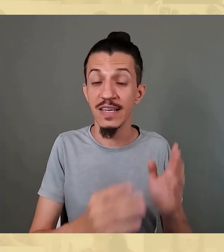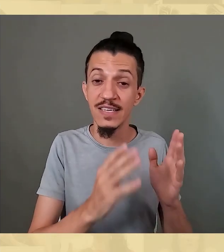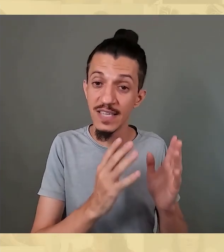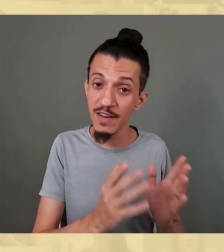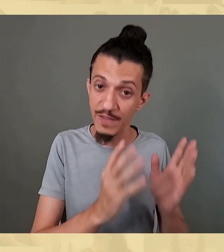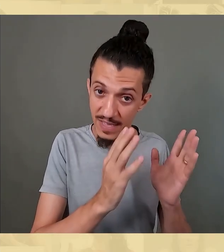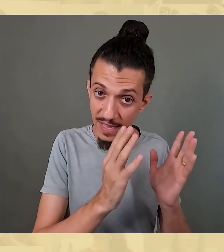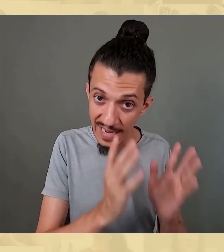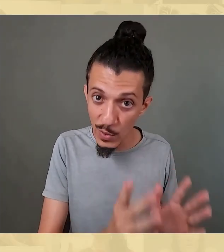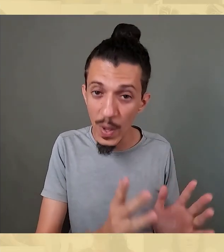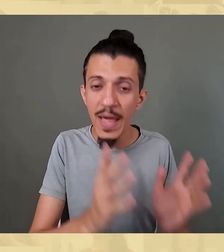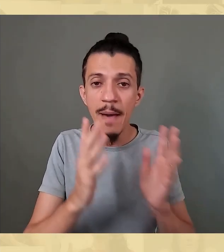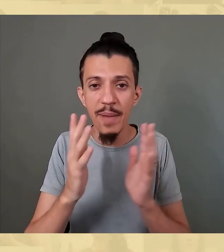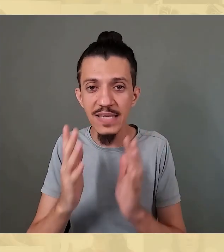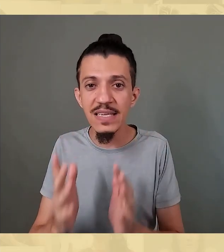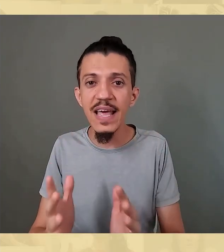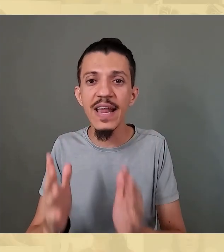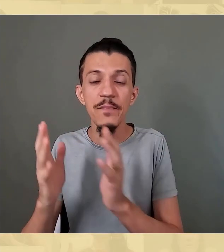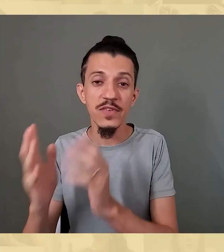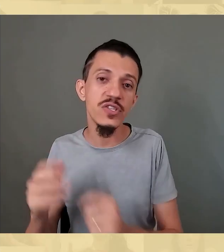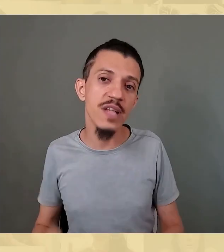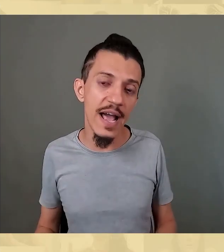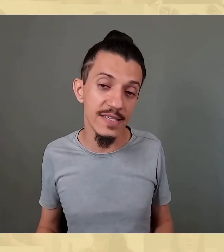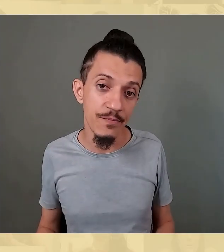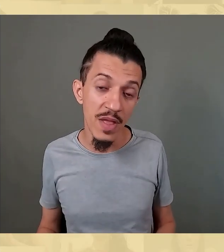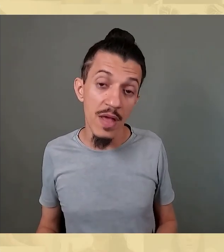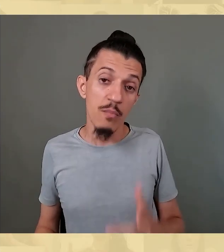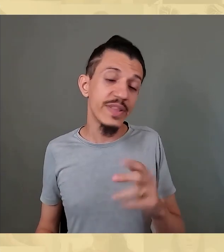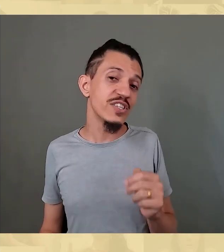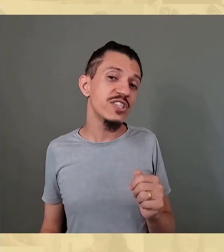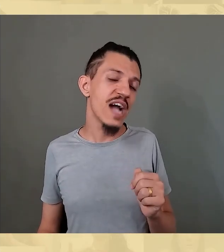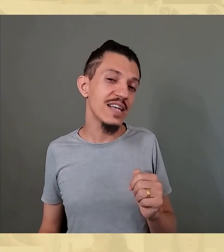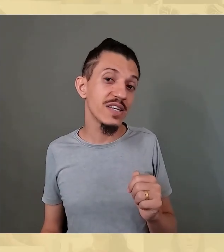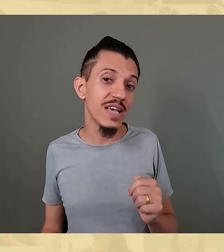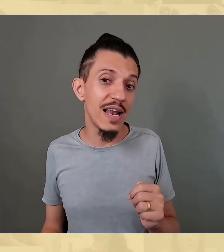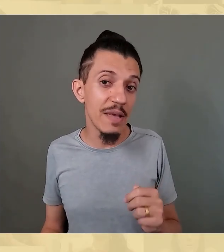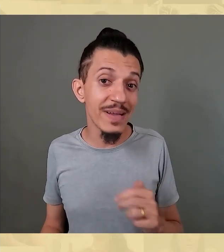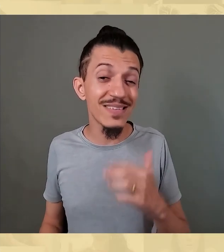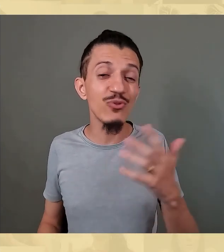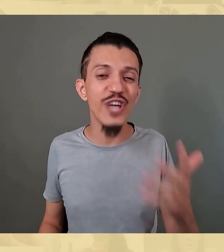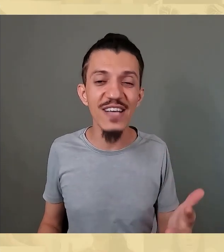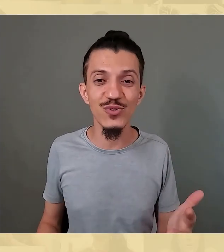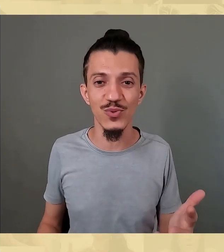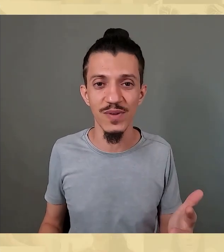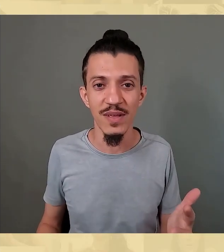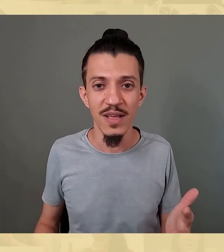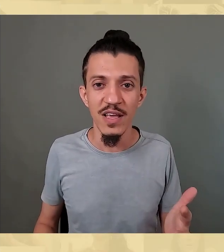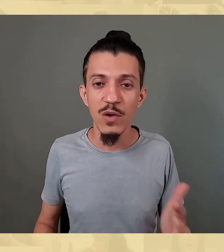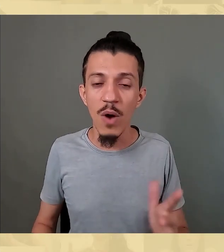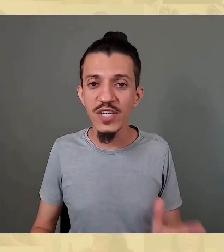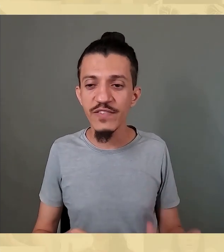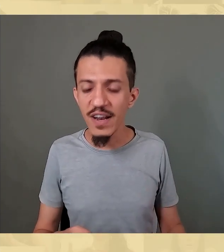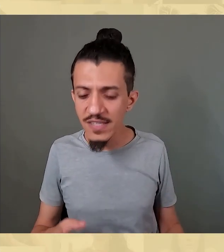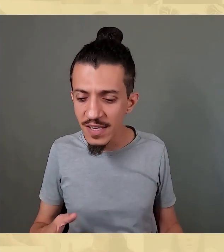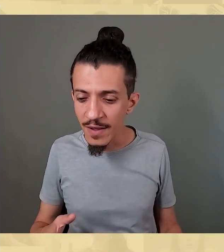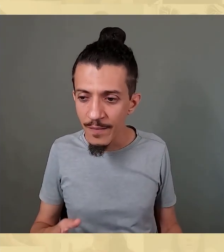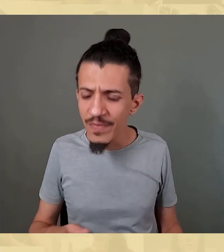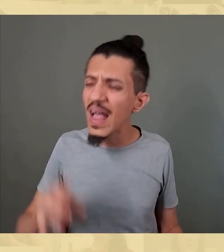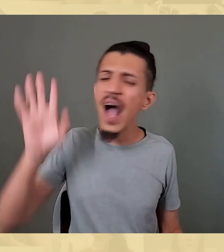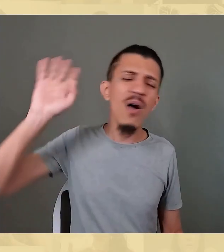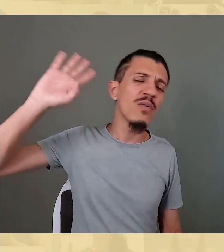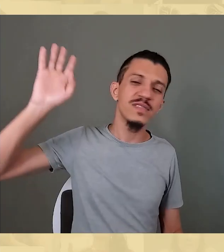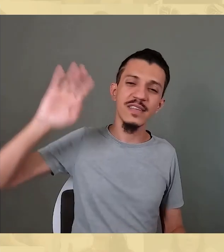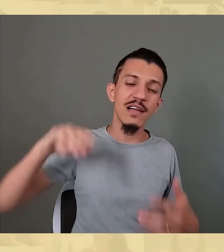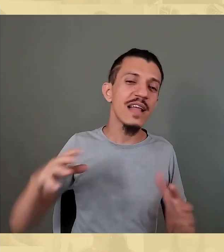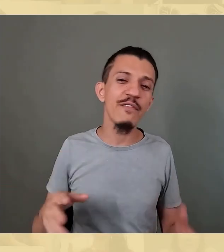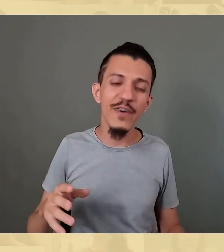Libras, que significa Língua Brasileira de Sinais. Muita gente acha que a Libras são gestos. Igual a gente fala assim,